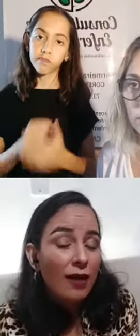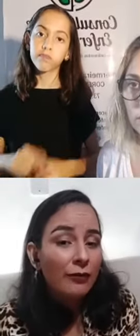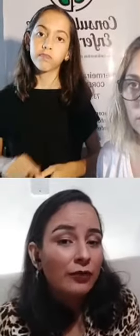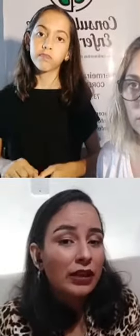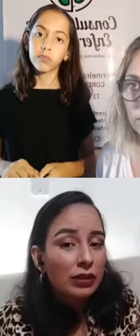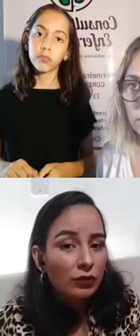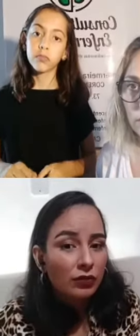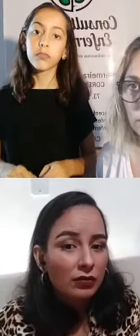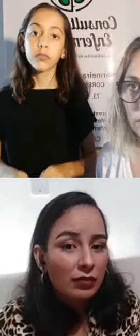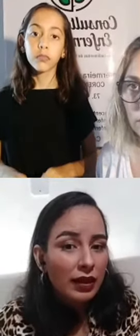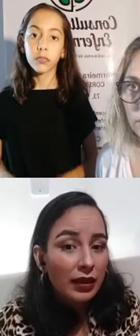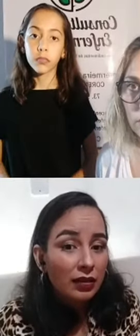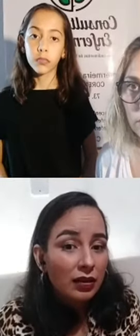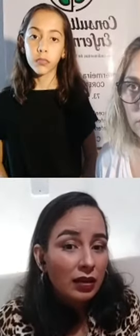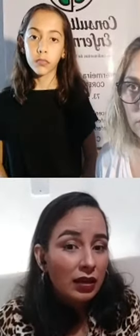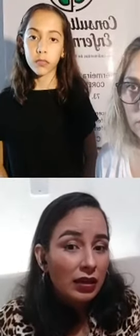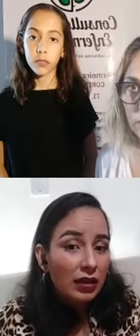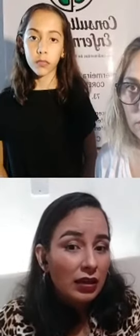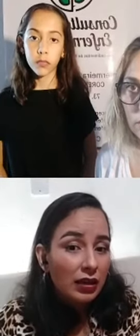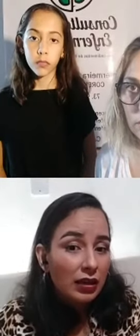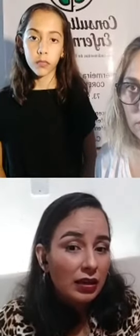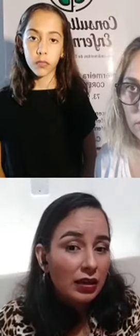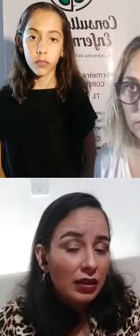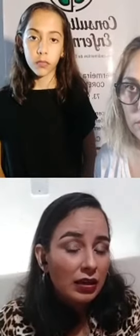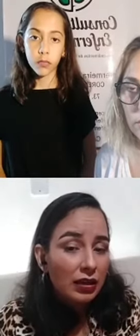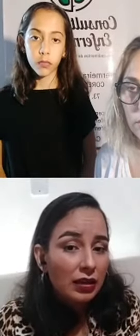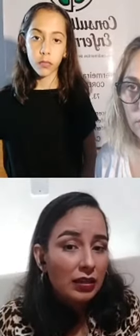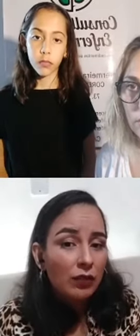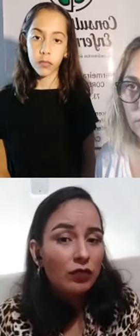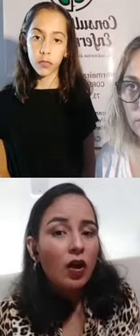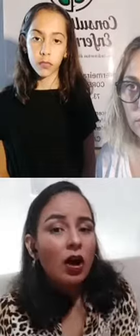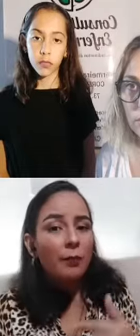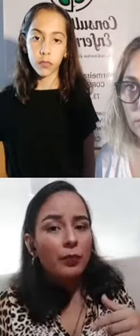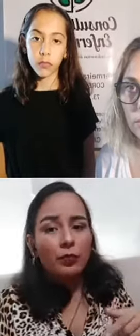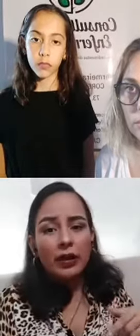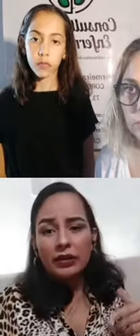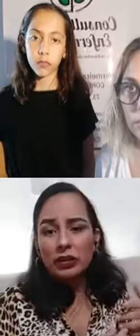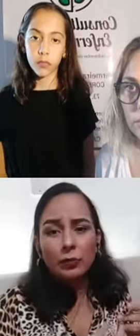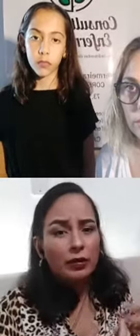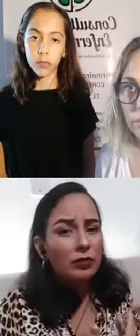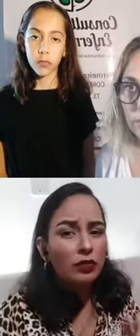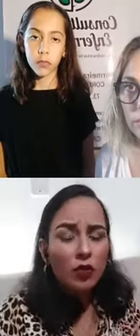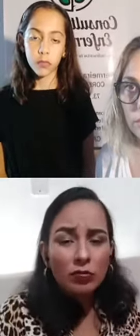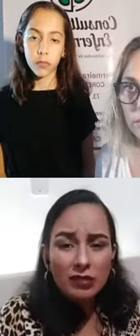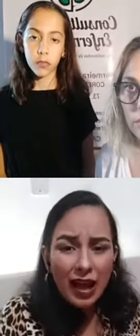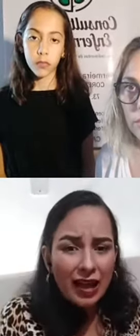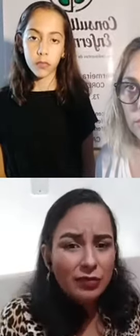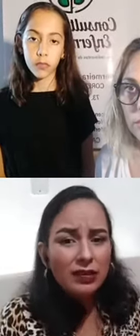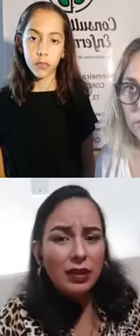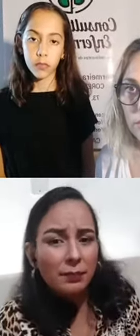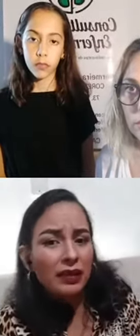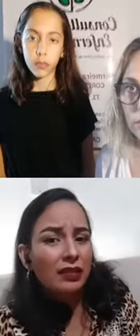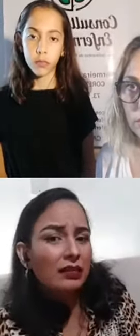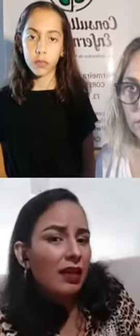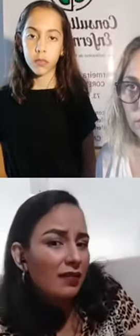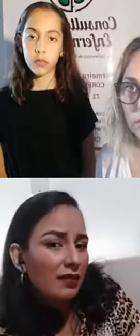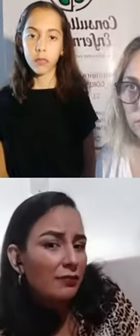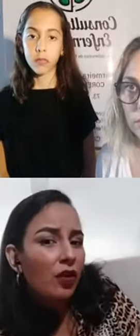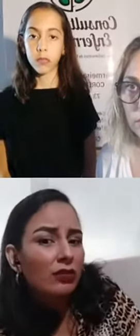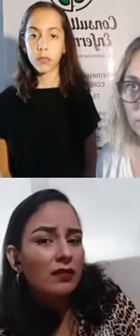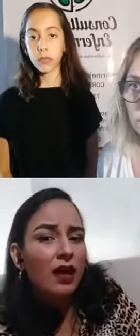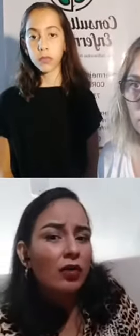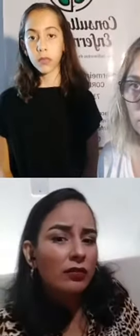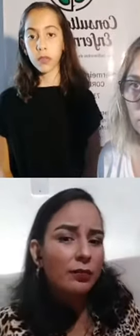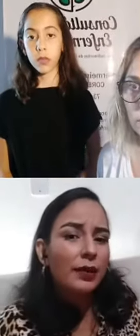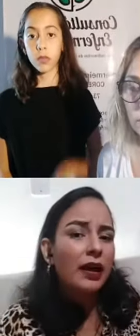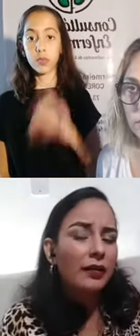estão aflitos, né? E não só por uma questão, por exemplo, tem os contratos que dependem dessa volta